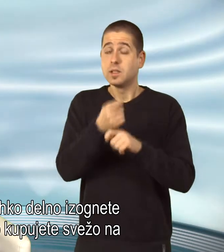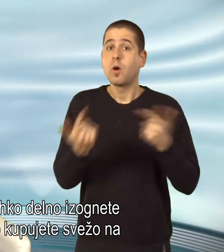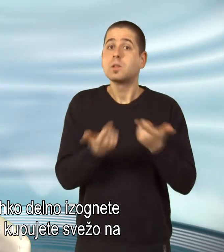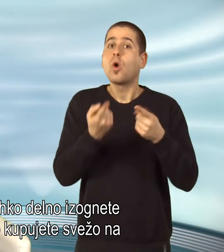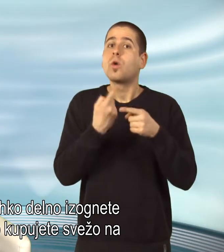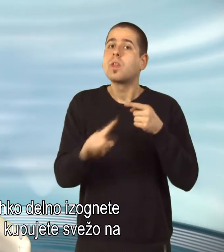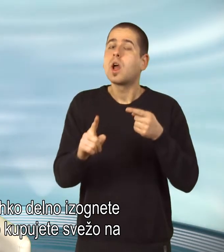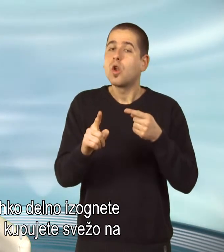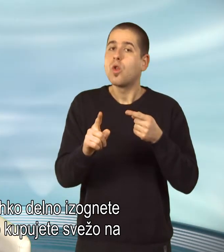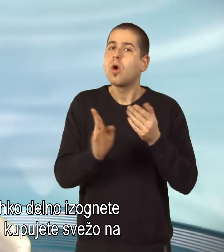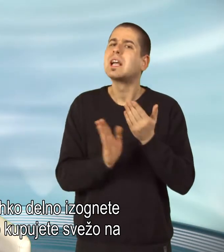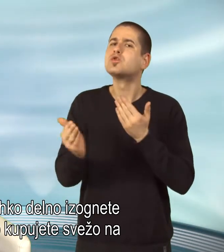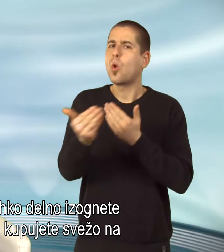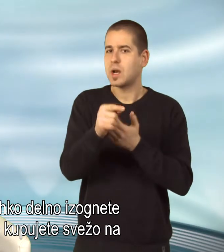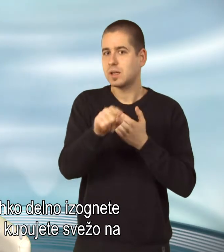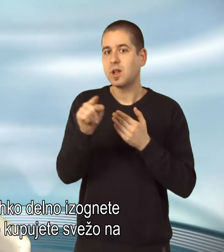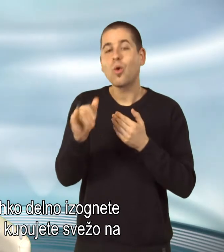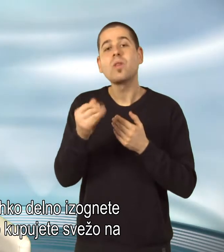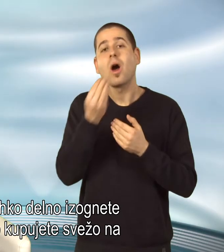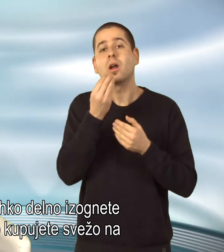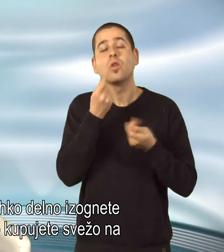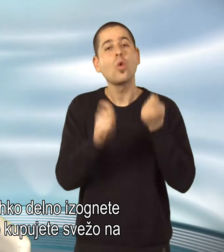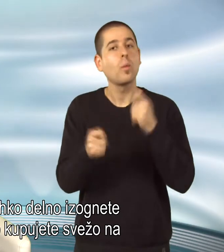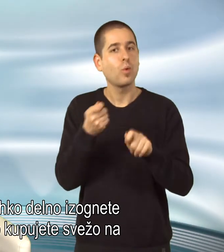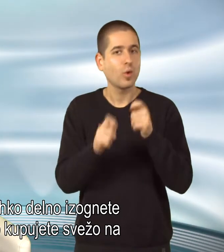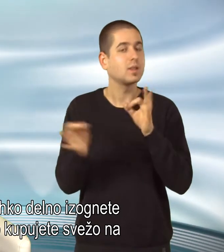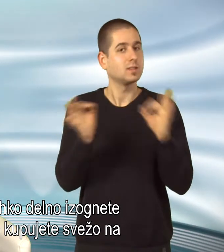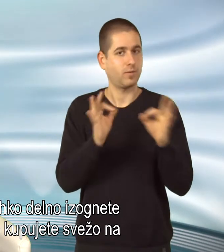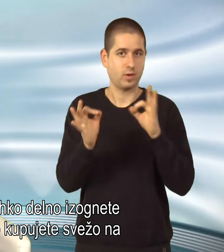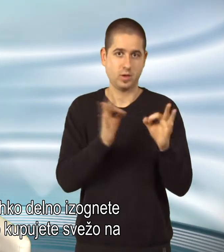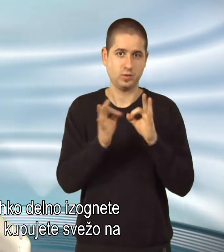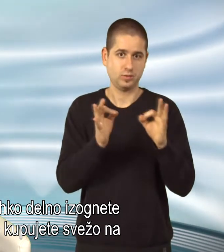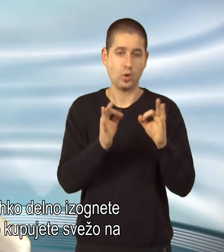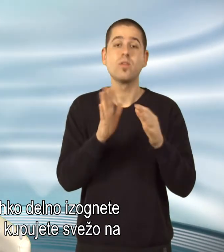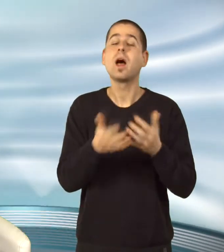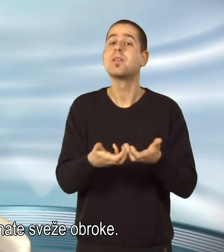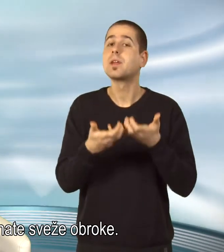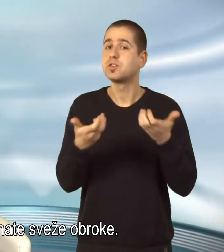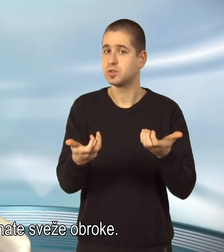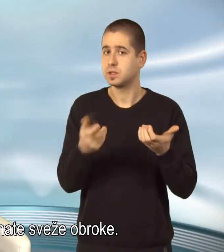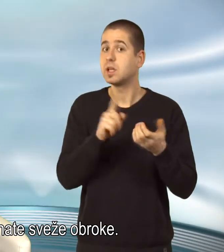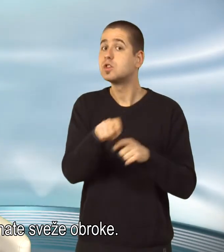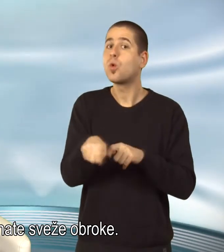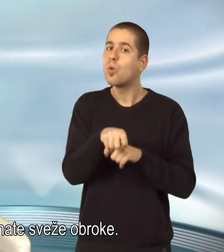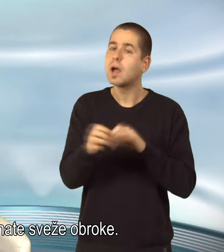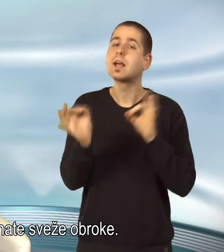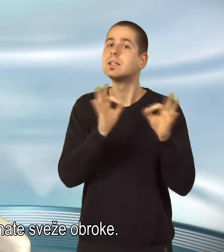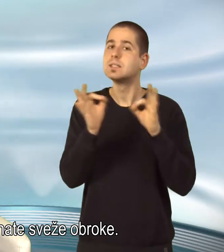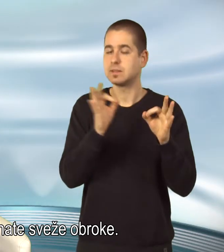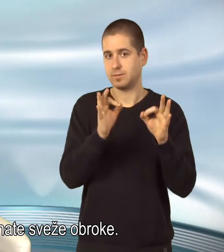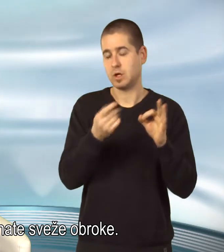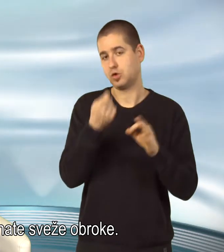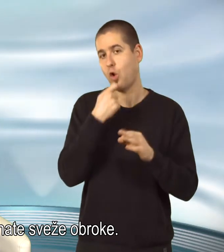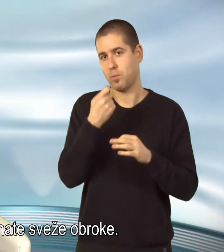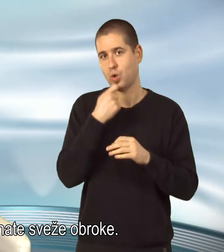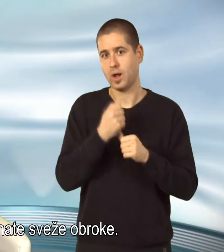Aditivom se lahko delno izognete tako, da hrano kupujete svežo na tržnici in si kuhate